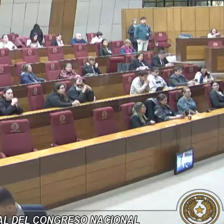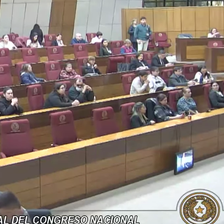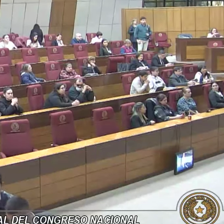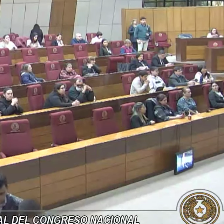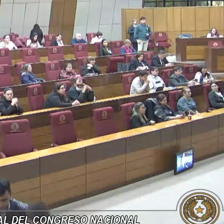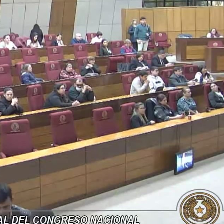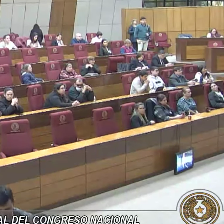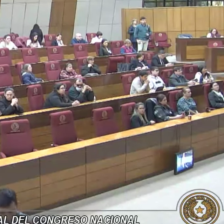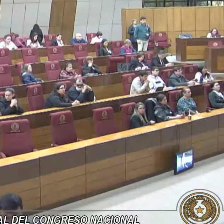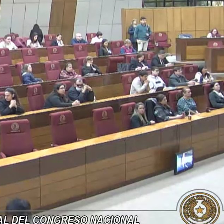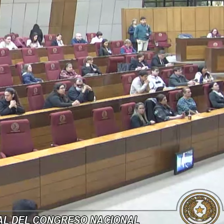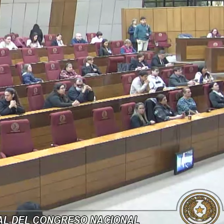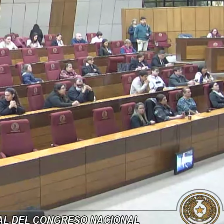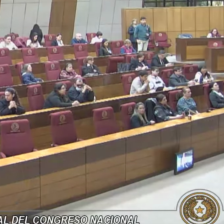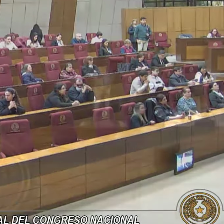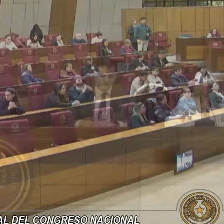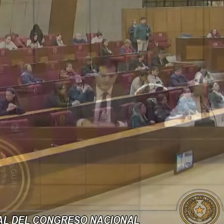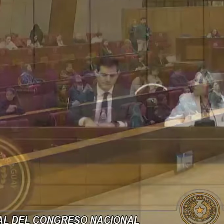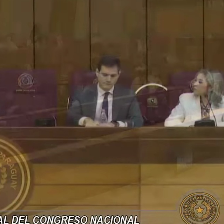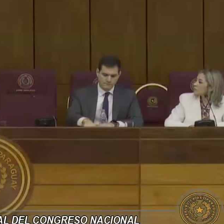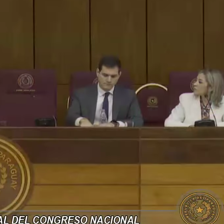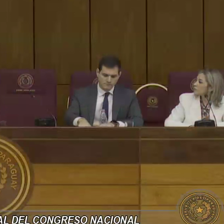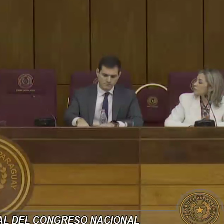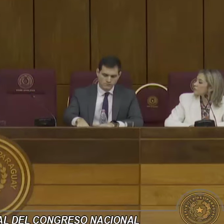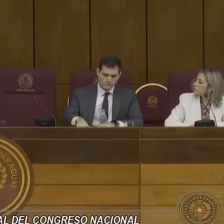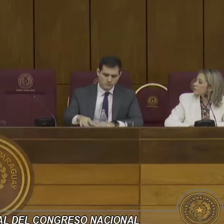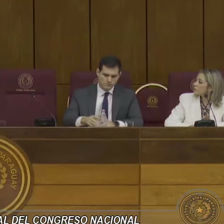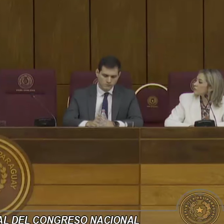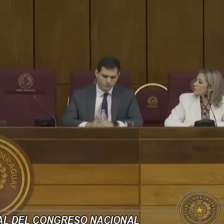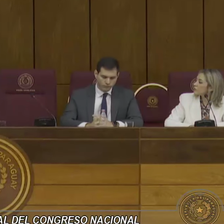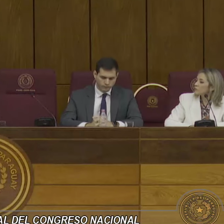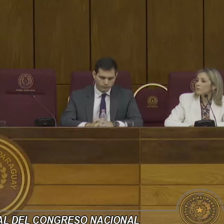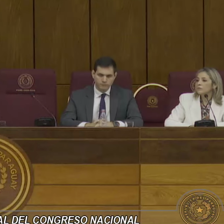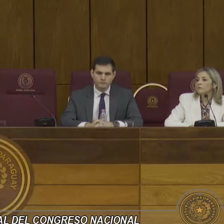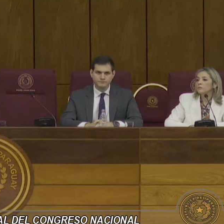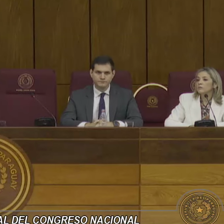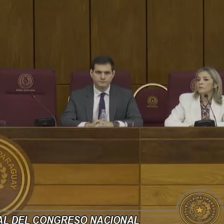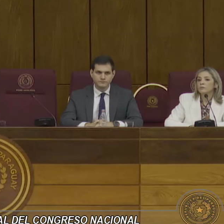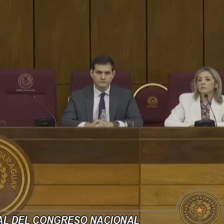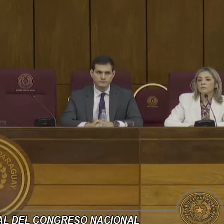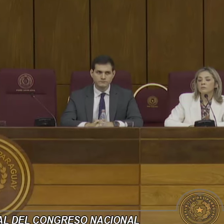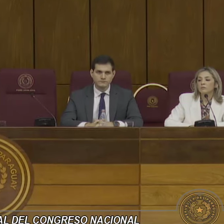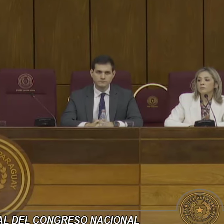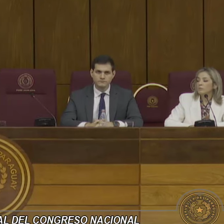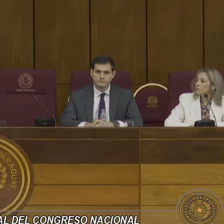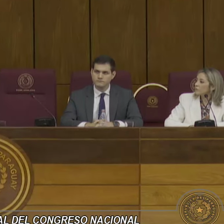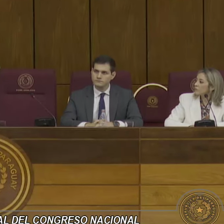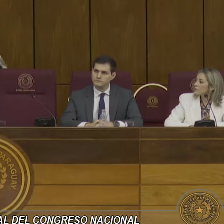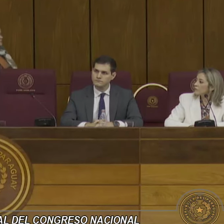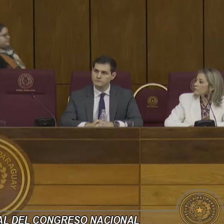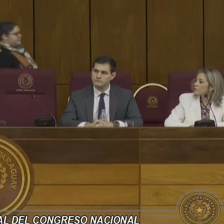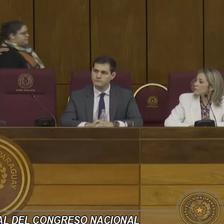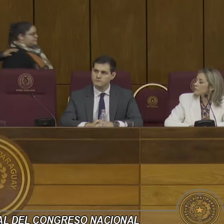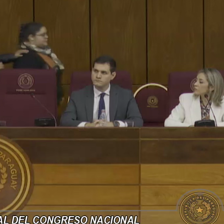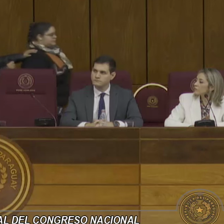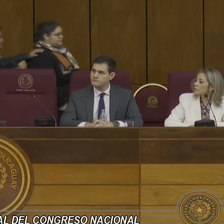Gracias, Milciades. Mientras se acerca Luis Cabañas, le pedimos a la señora Graciela Mongelos que esté atenta también para la siguiente.